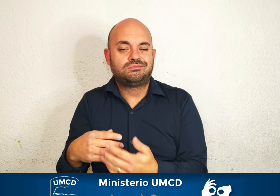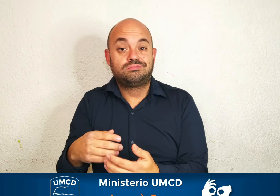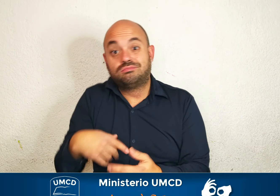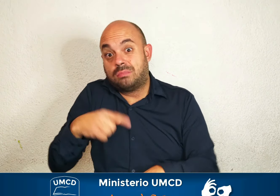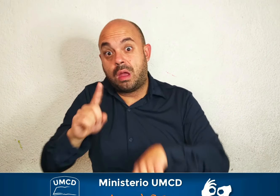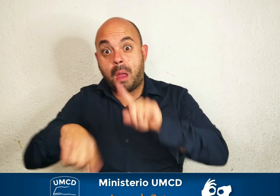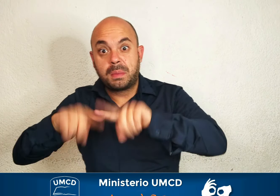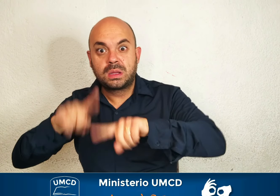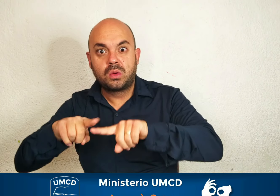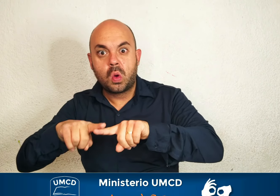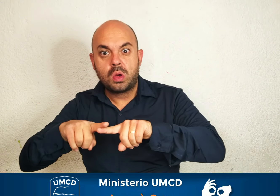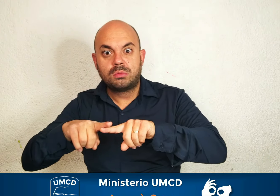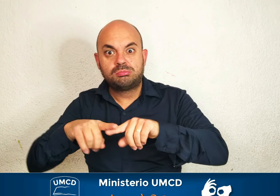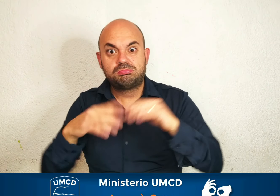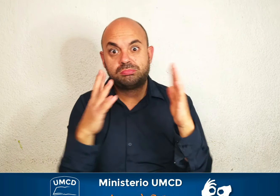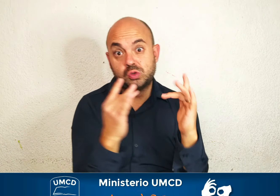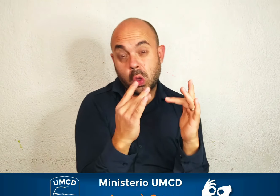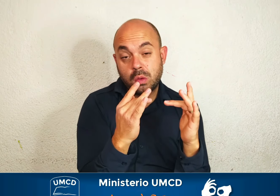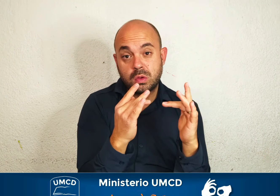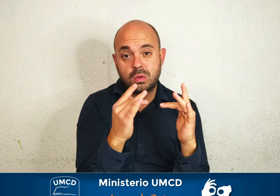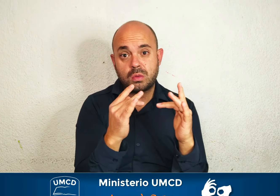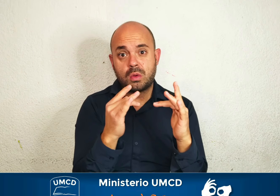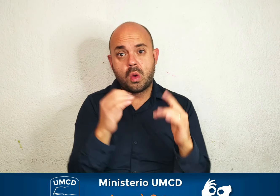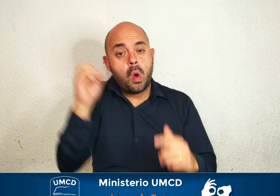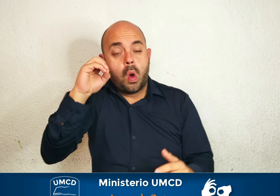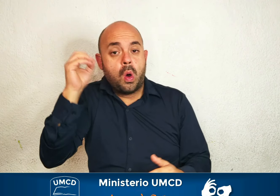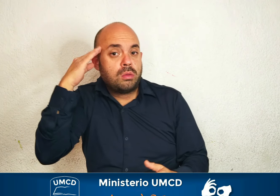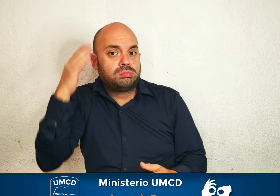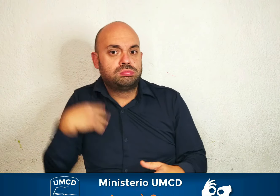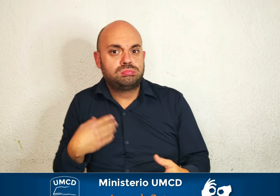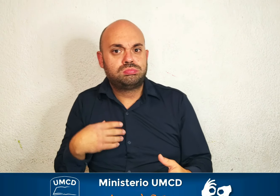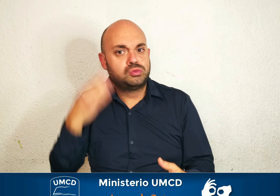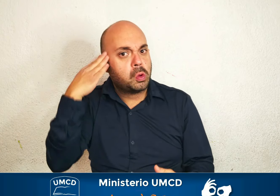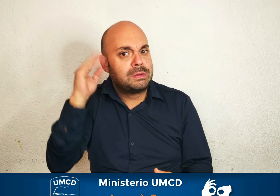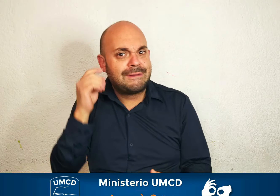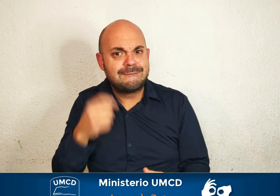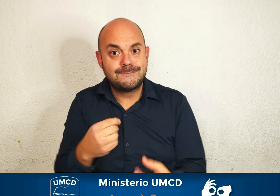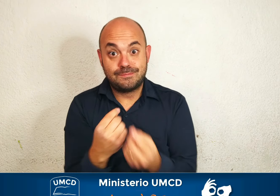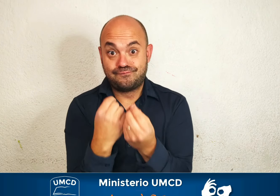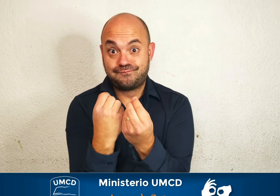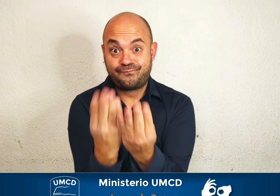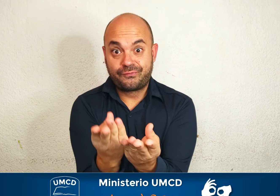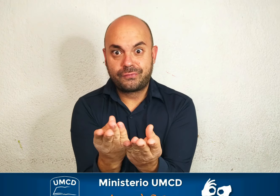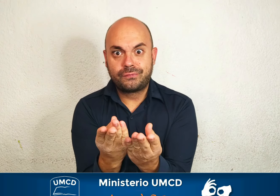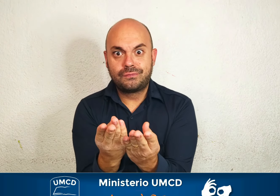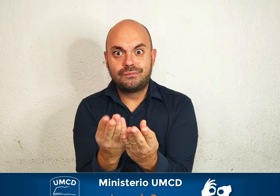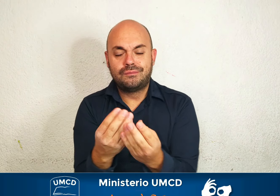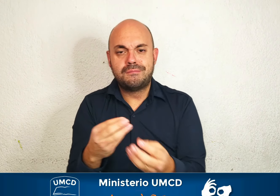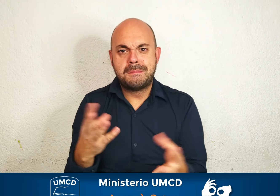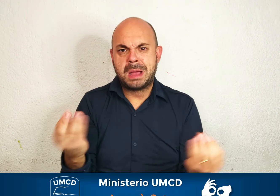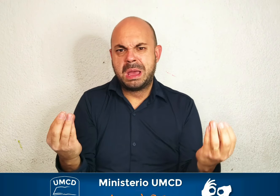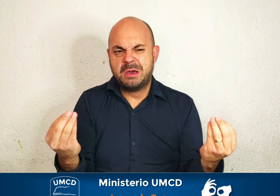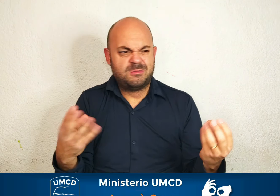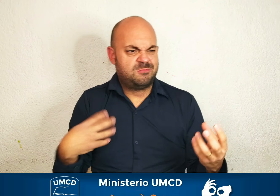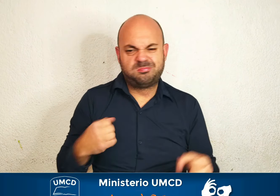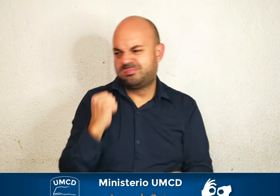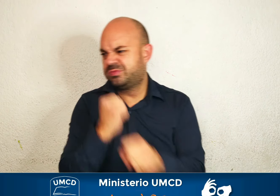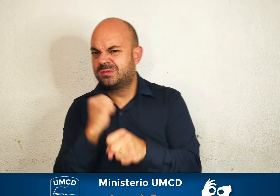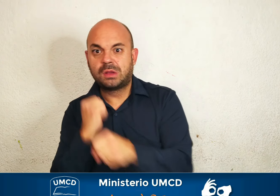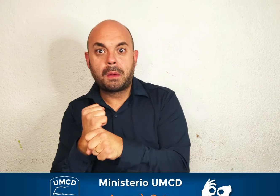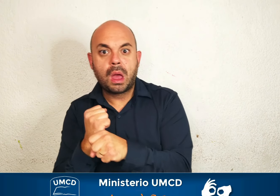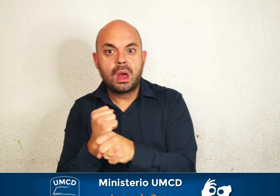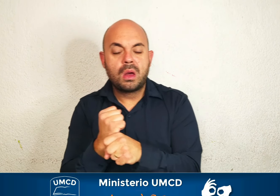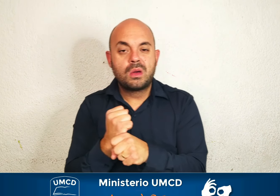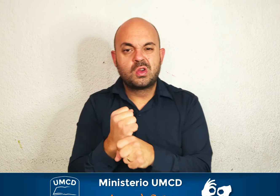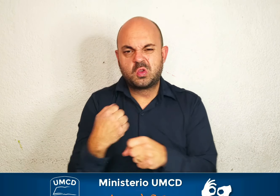problema. Pero continúa el Señor diciendo en el versículo 31, y el segundo es semejante, amarás a tu prójimo como a ti